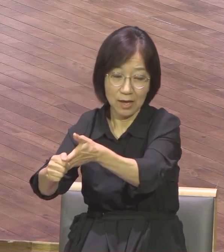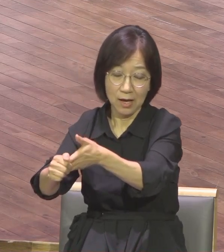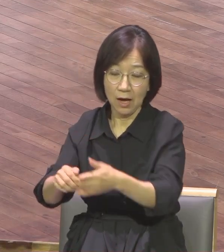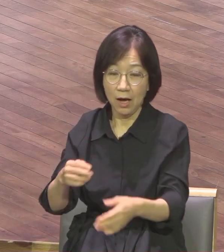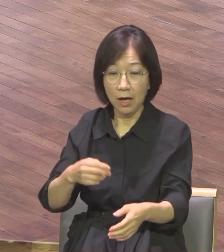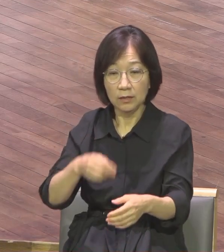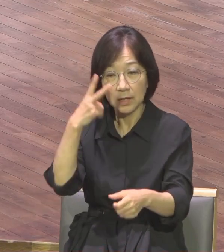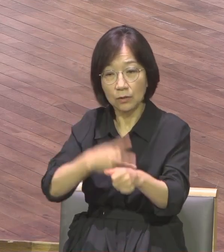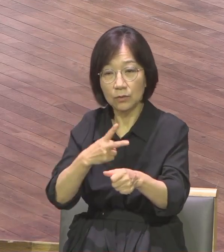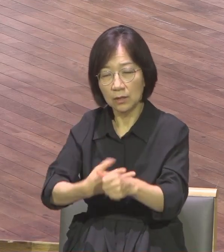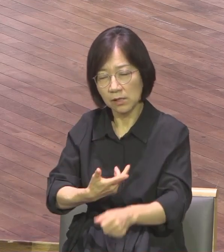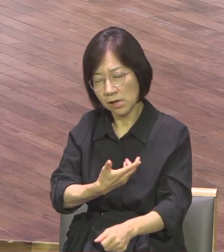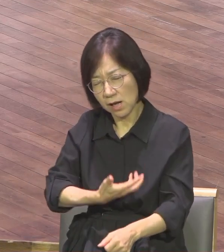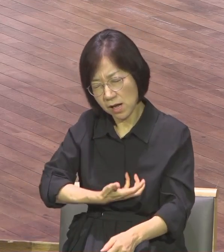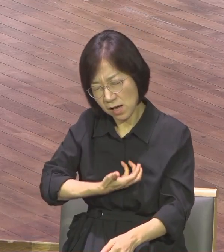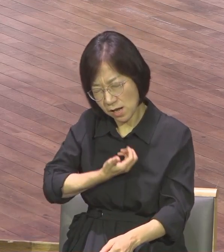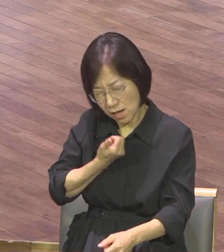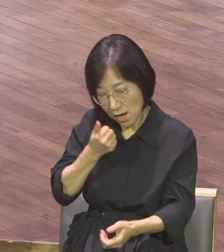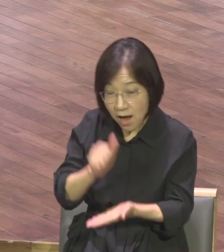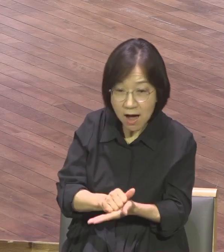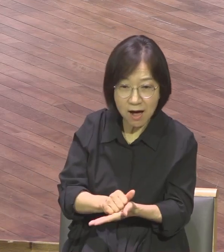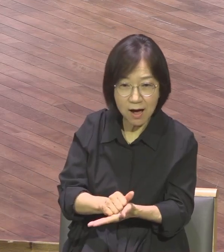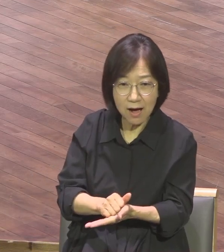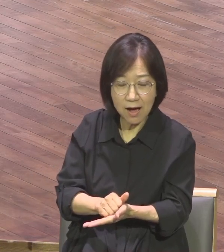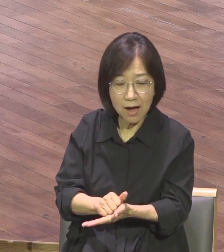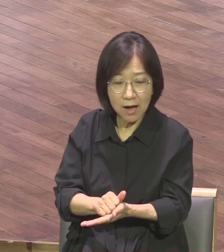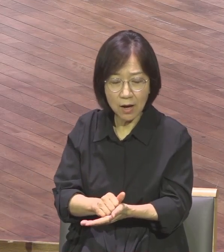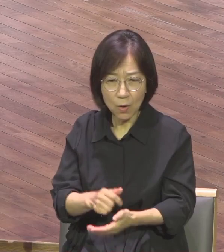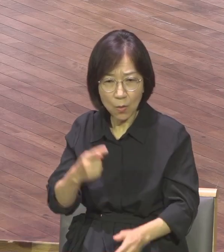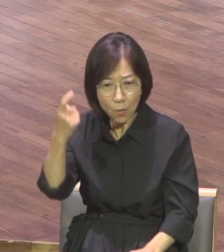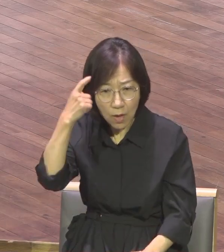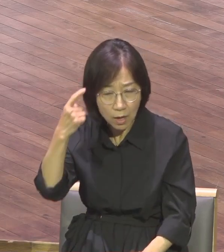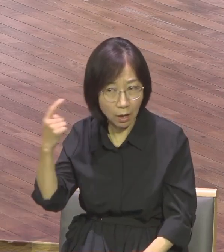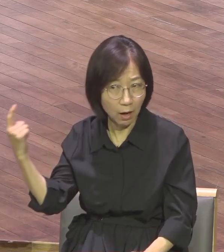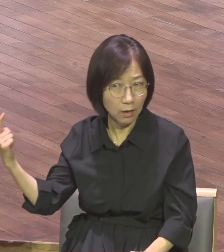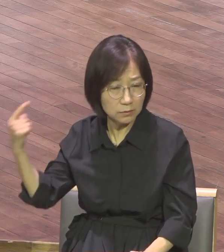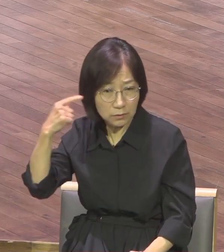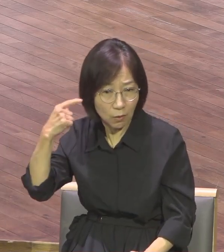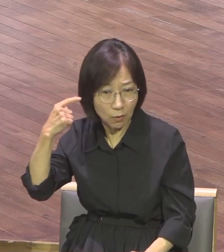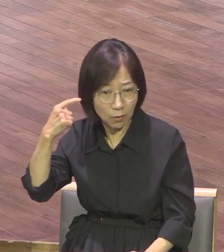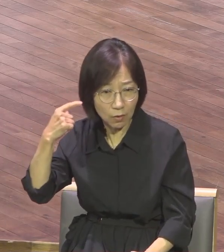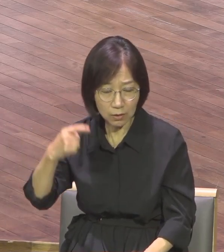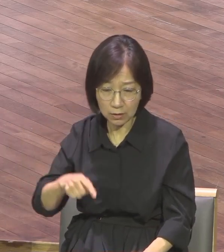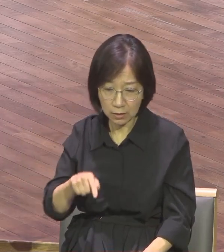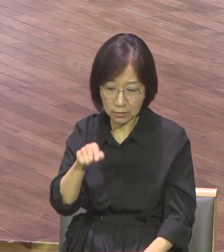충격 받았겠어요. 나는 너가 핍박하는 예수다.